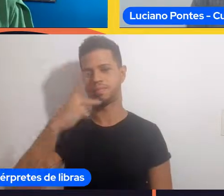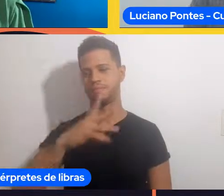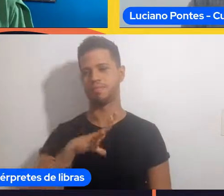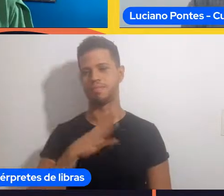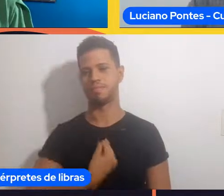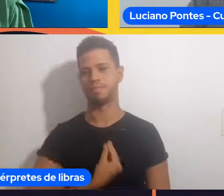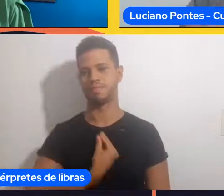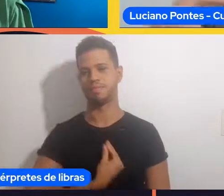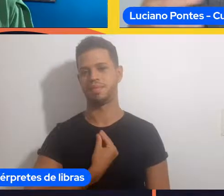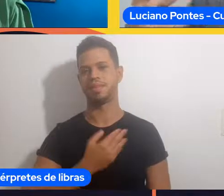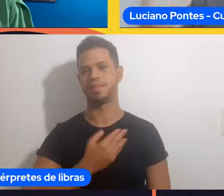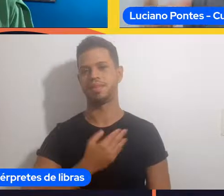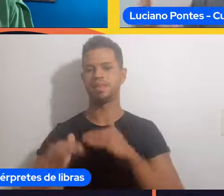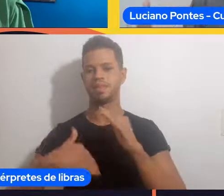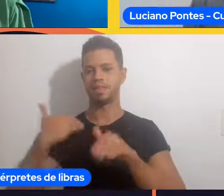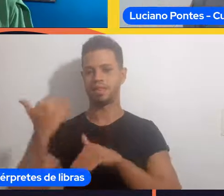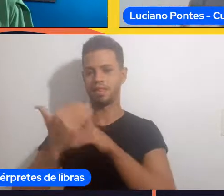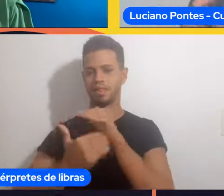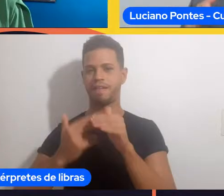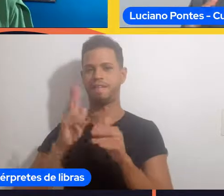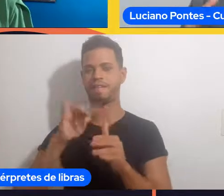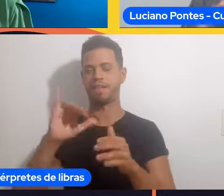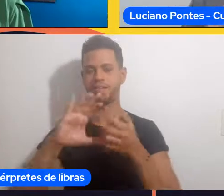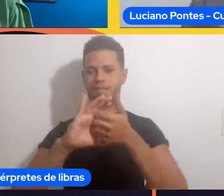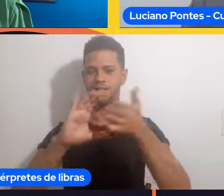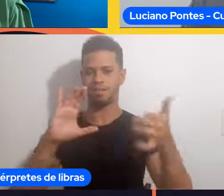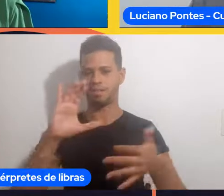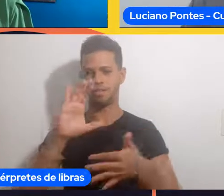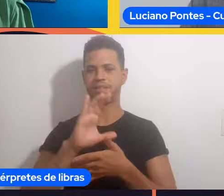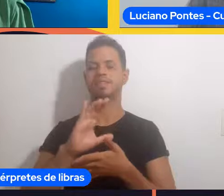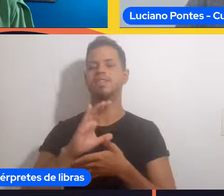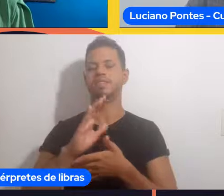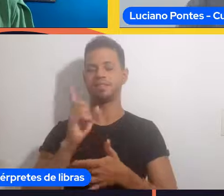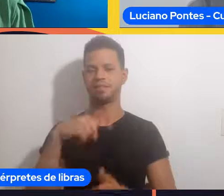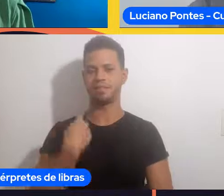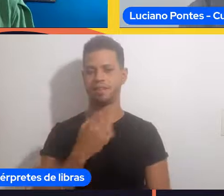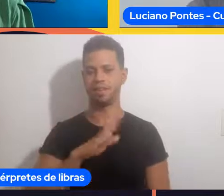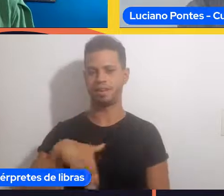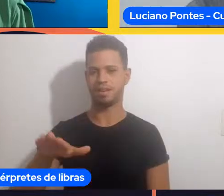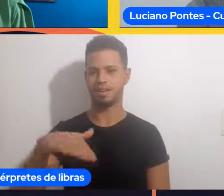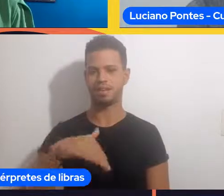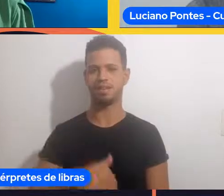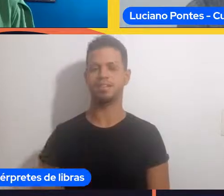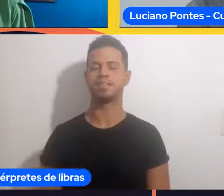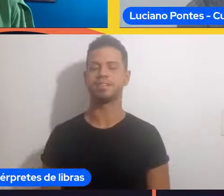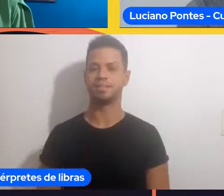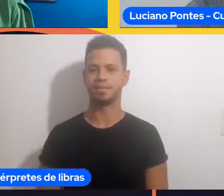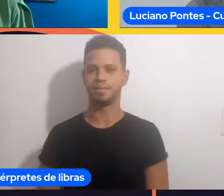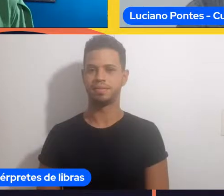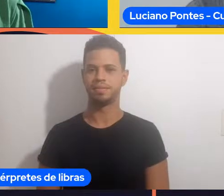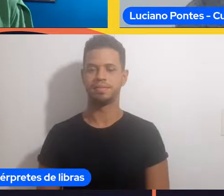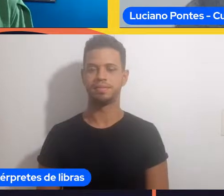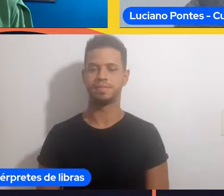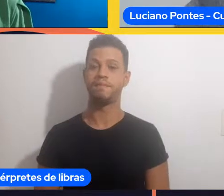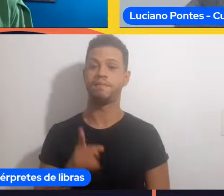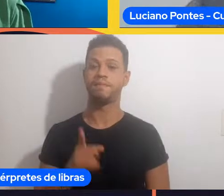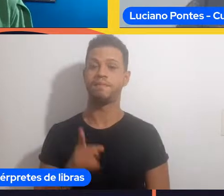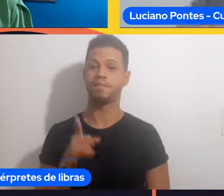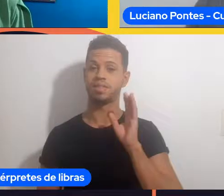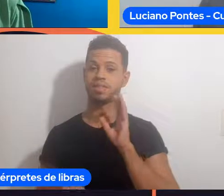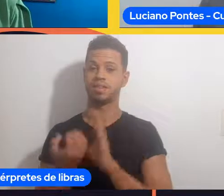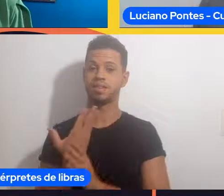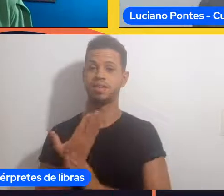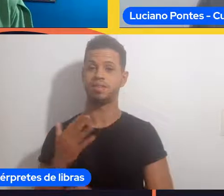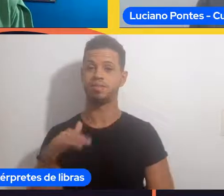vai compondo os elementos palpáveis e impalpáveis da infância, né? Isso. Camila, eu sei que você criou um espaço... Rapidinho, só para